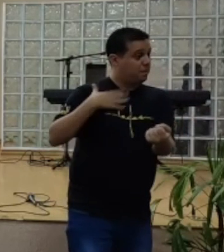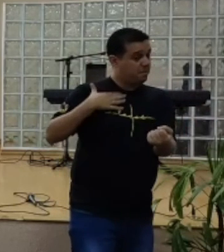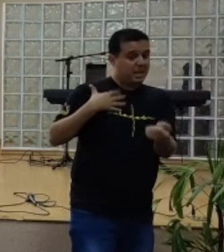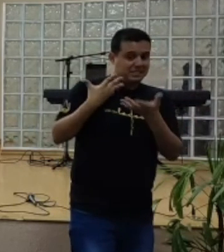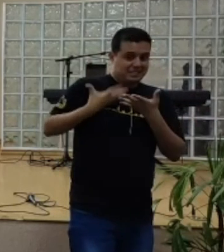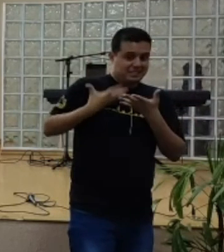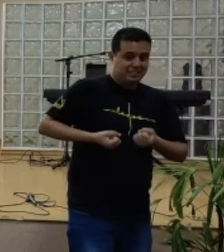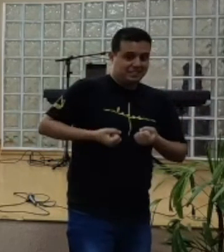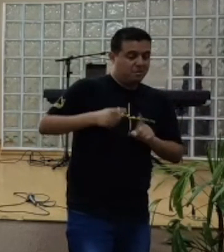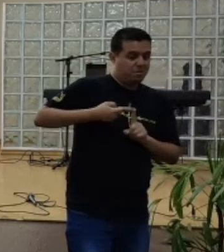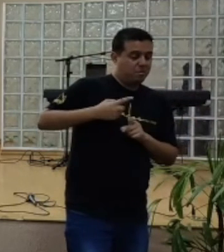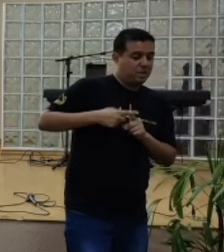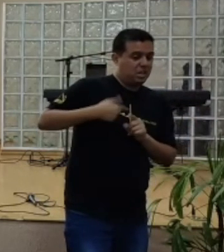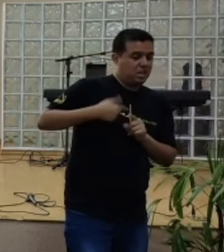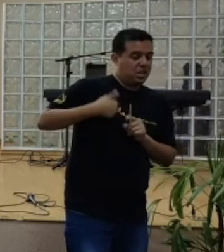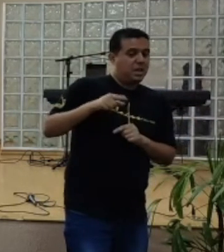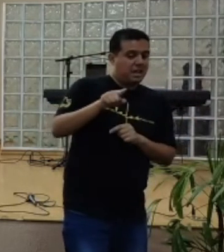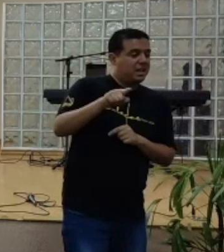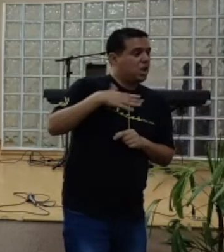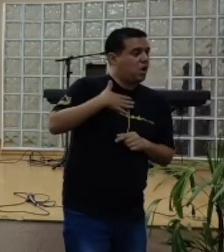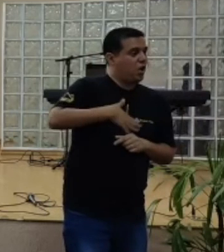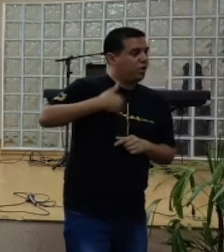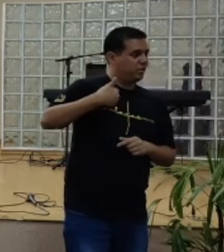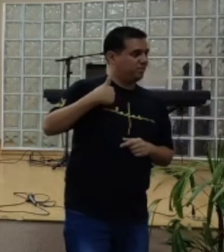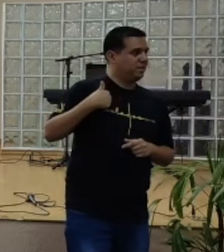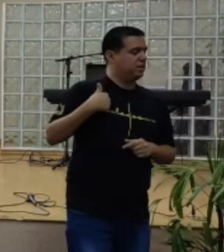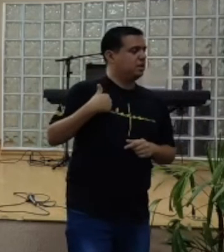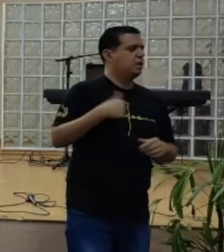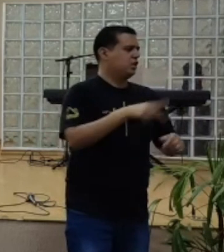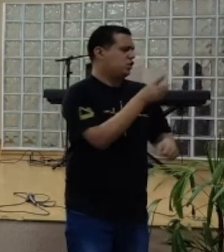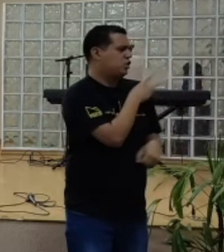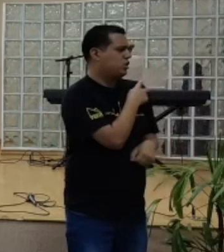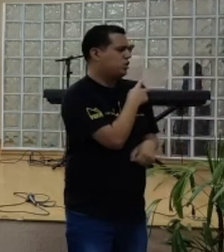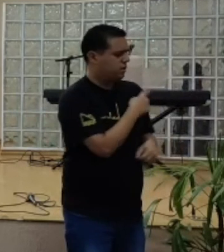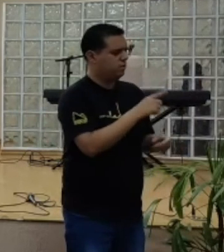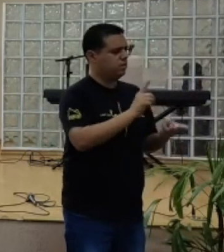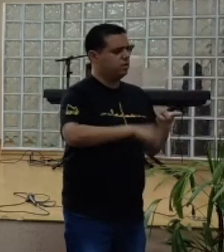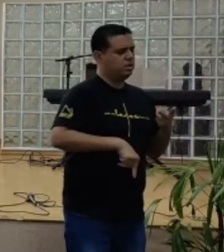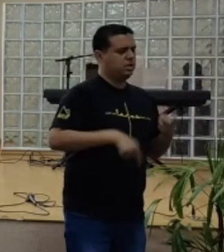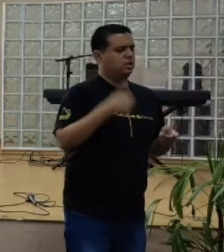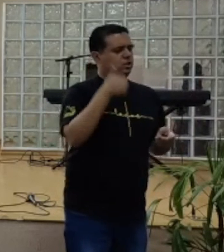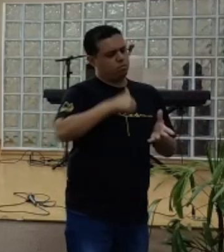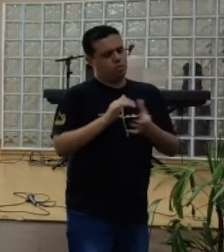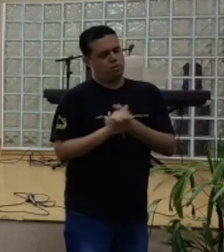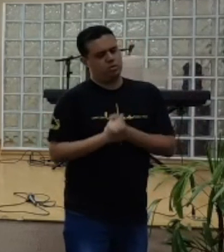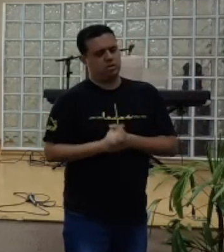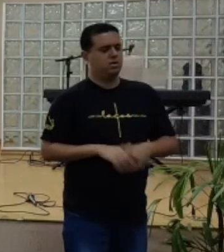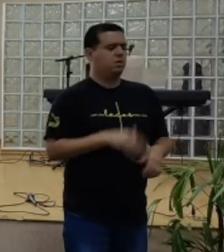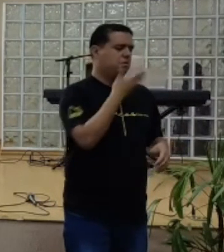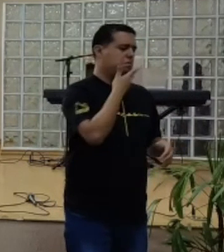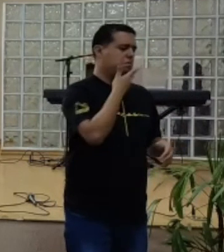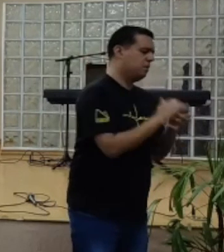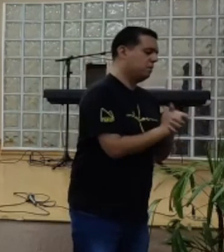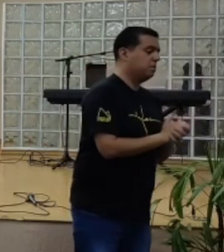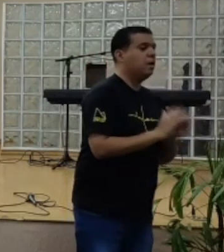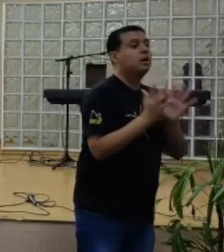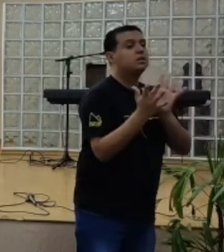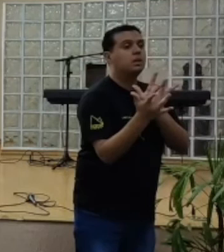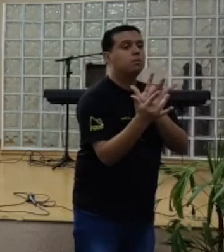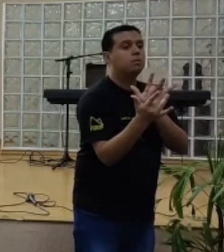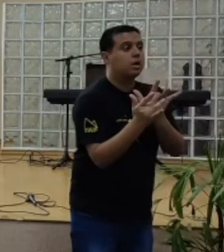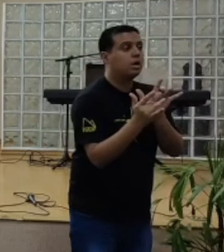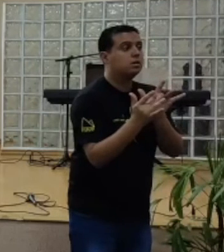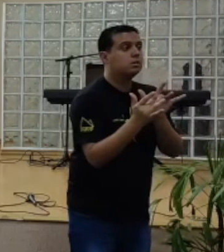aceitos pela esposa, aceitos pelo chefe, aceitos pelo marido. E na época, então, de namorar, aceito